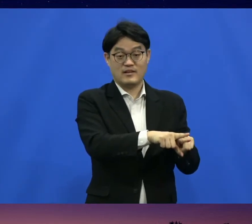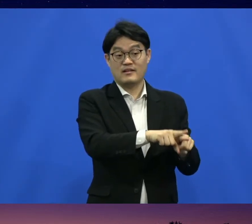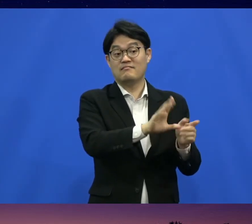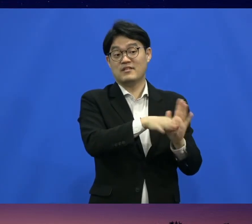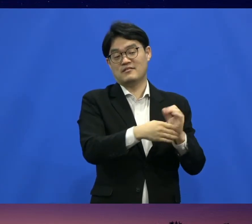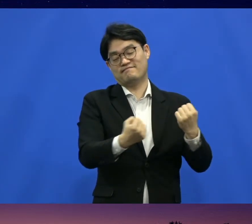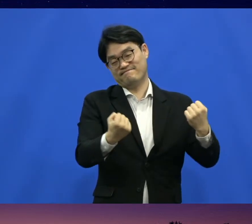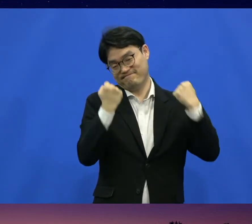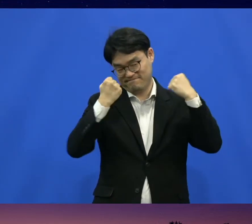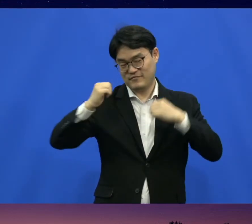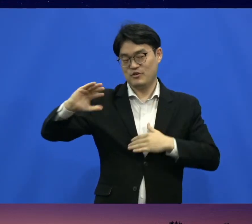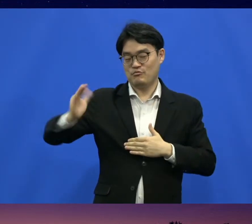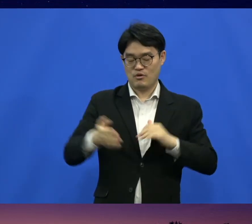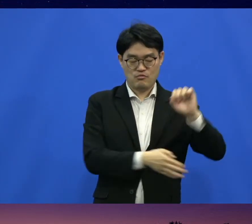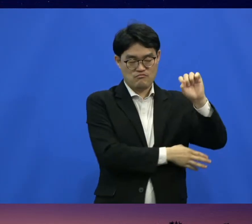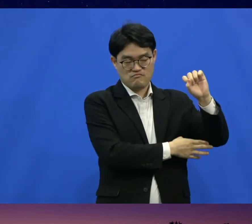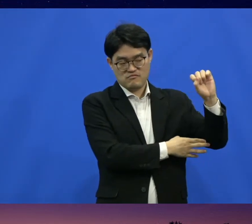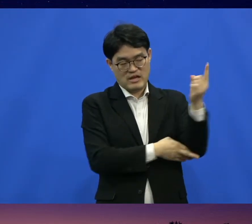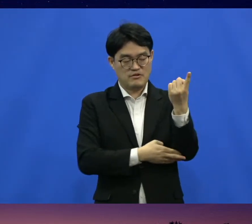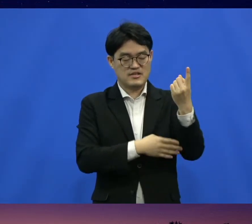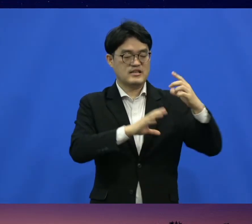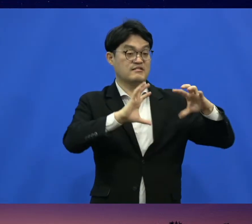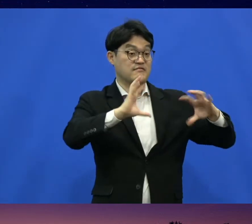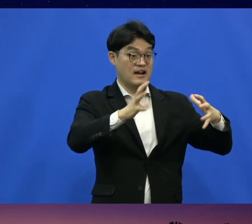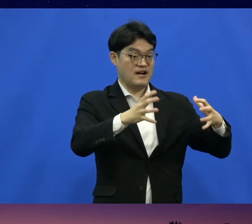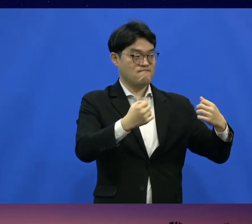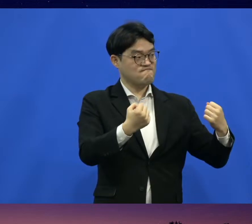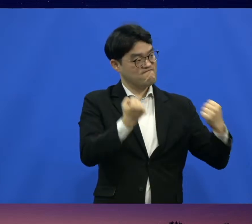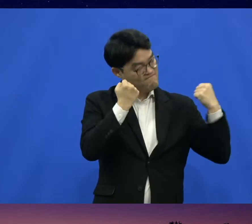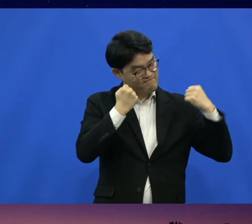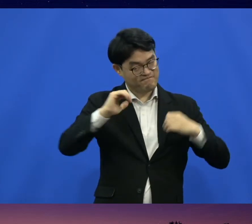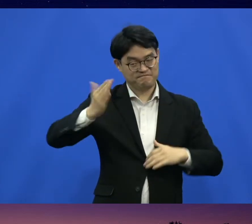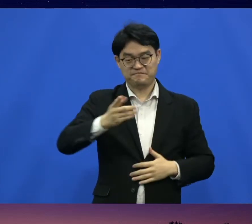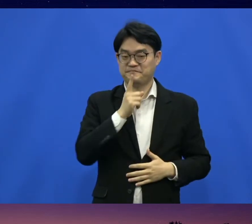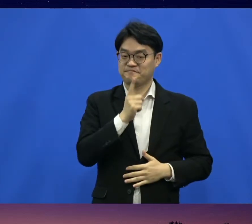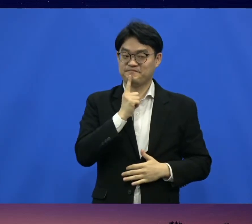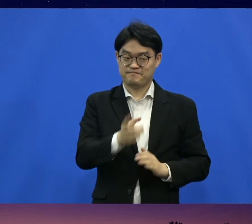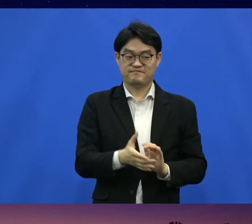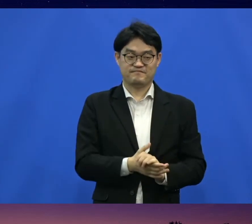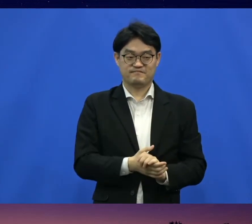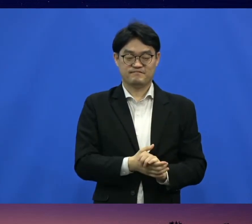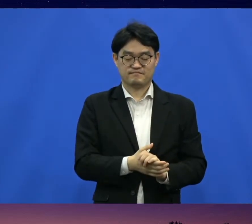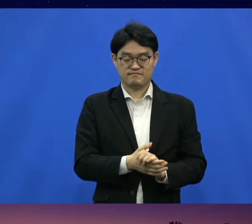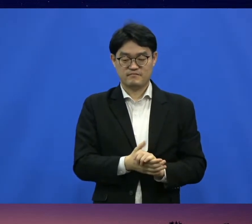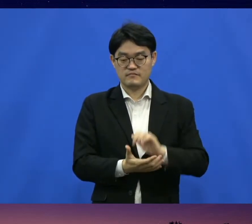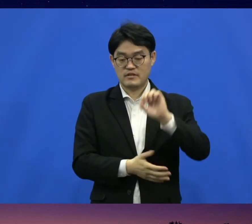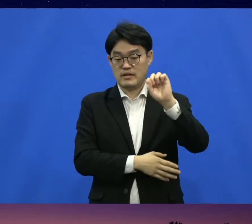다윗이 점점 강성하여지니라. 다윗이 처음에는 남쪽